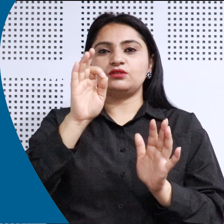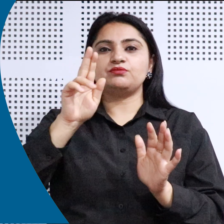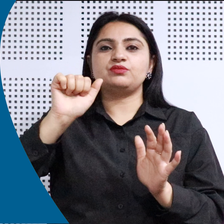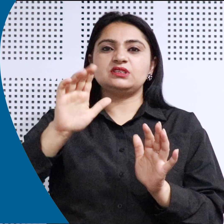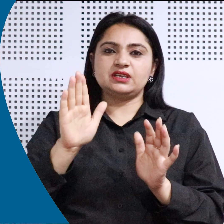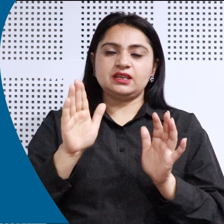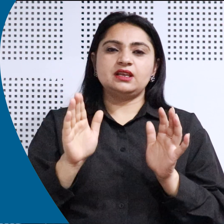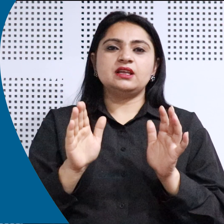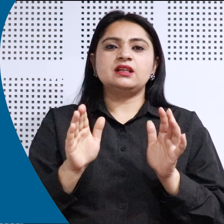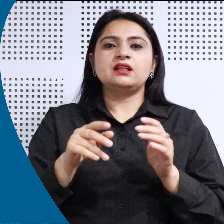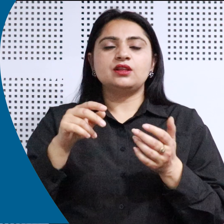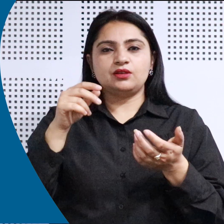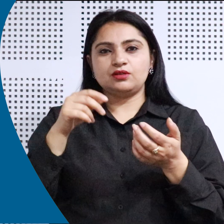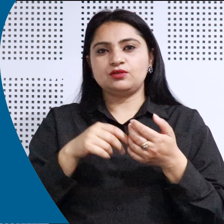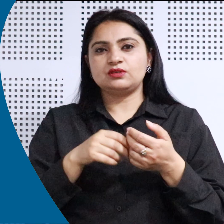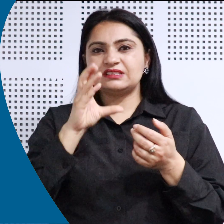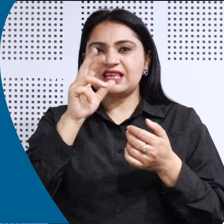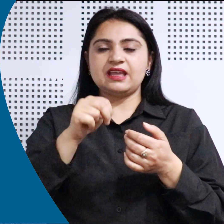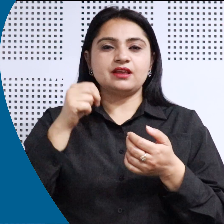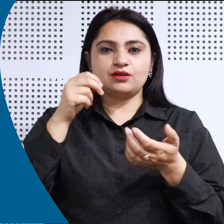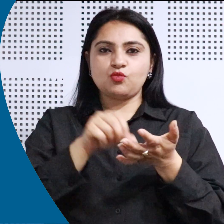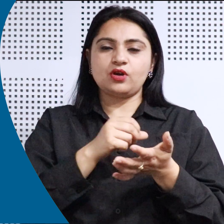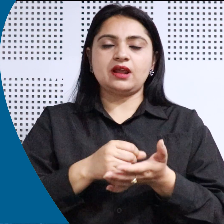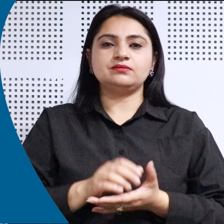CIN रेडियो मदन पोखरा पाल्पा।